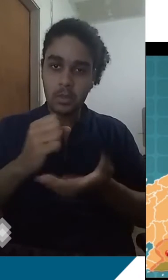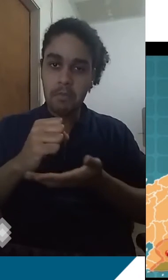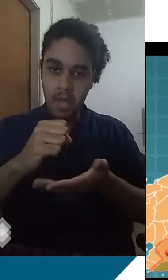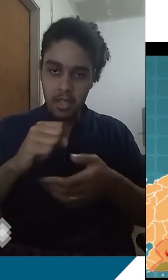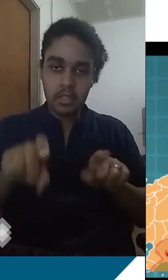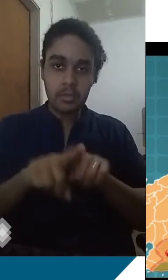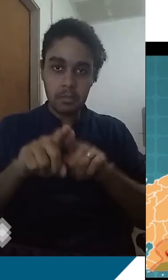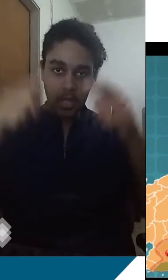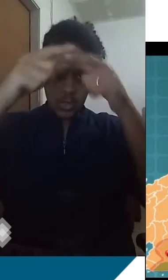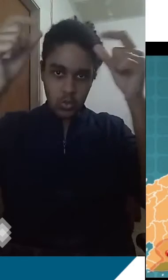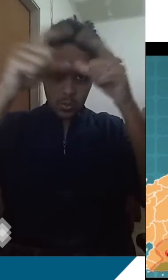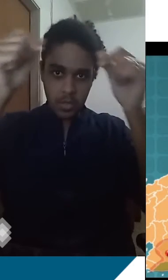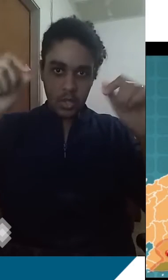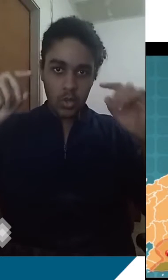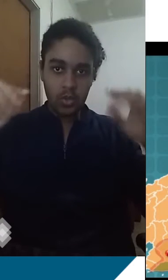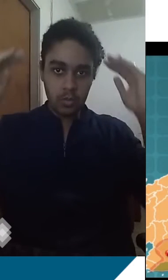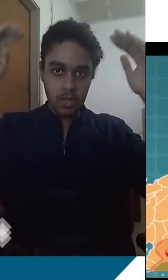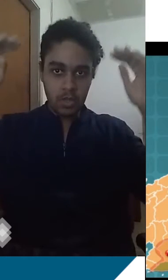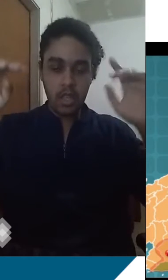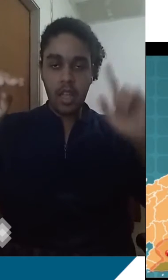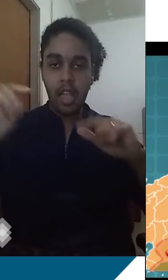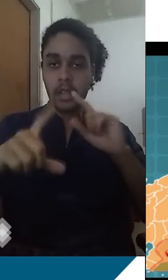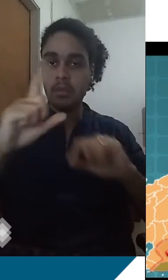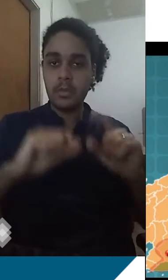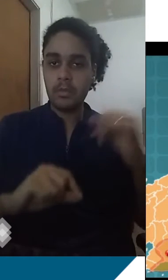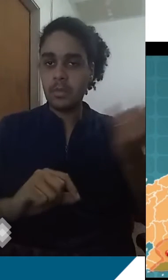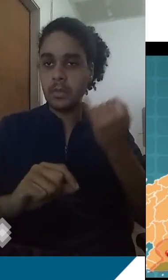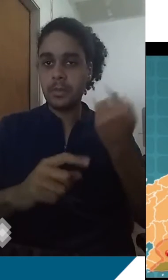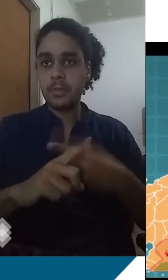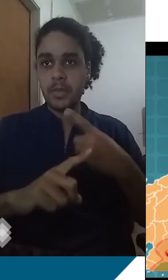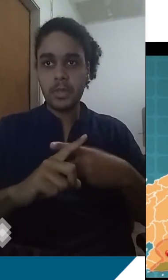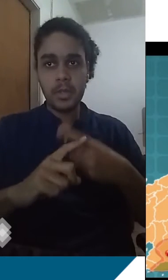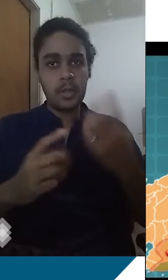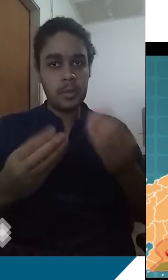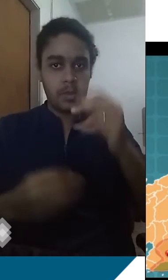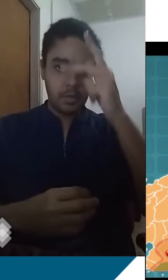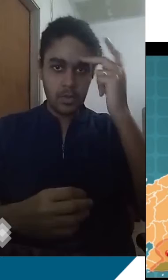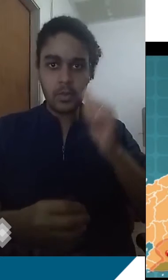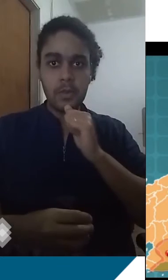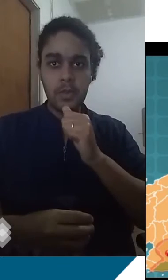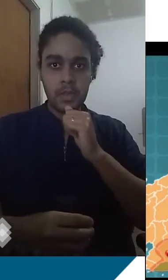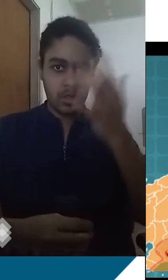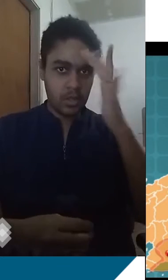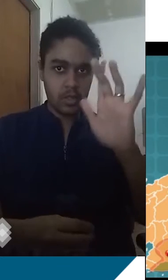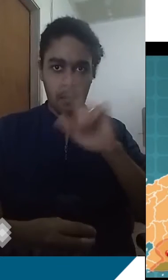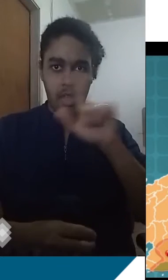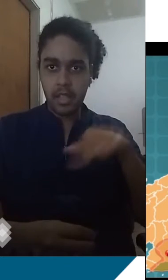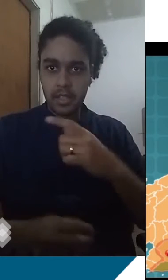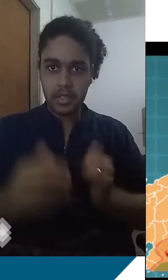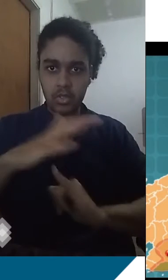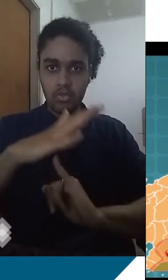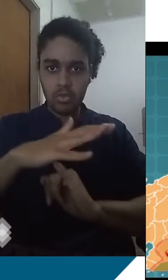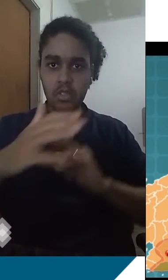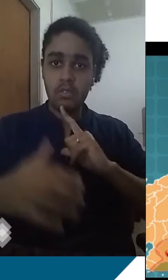quanto educação superior, e também são uma opção muito importante porque muitas pessoas ainda não